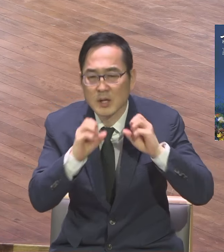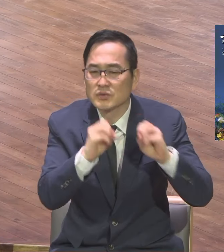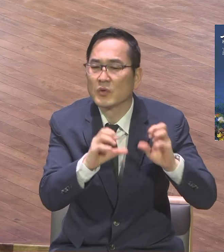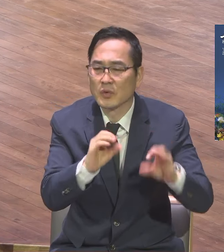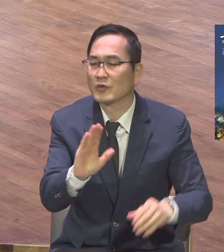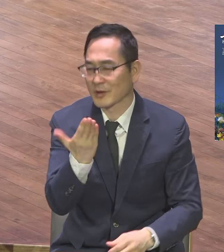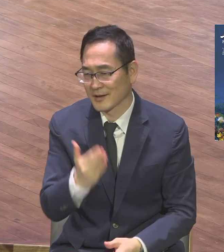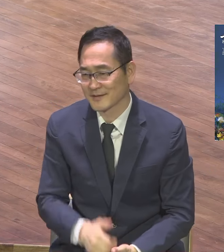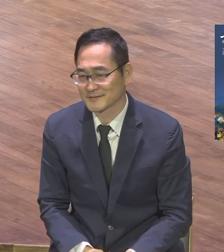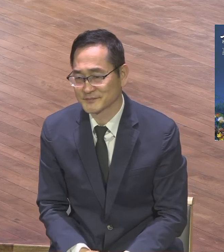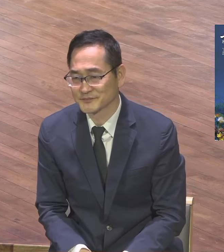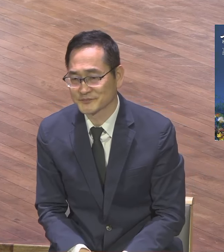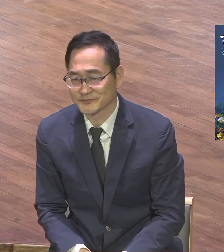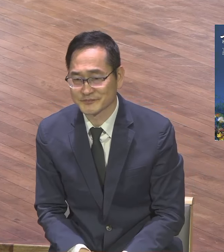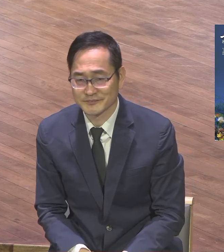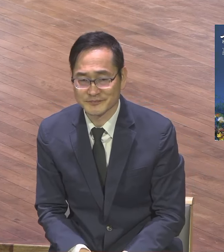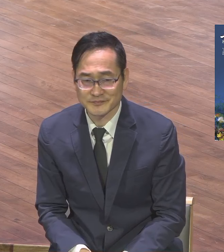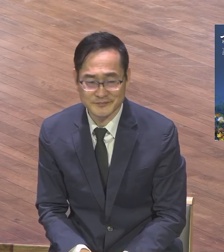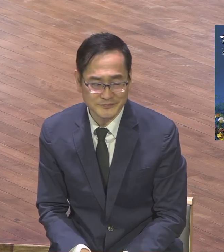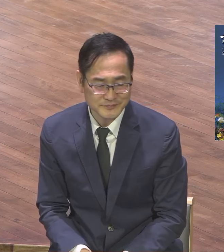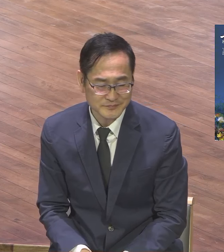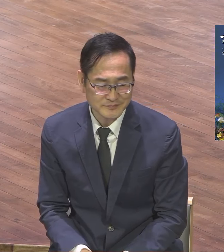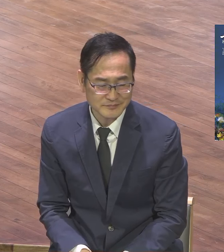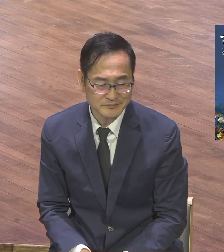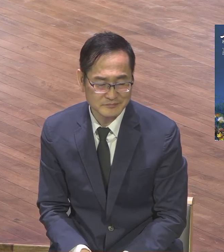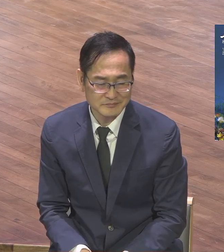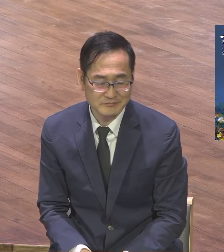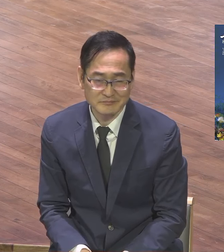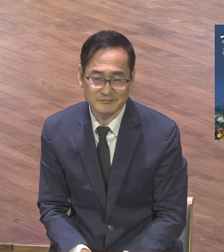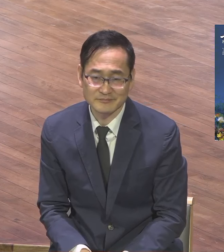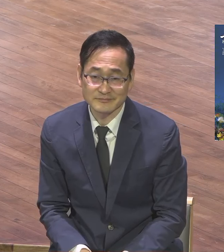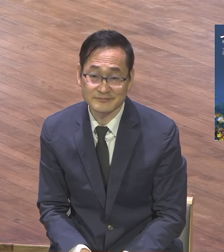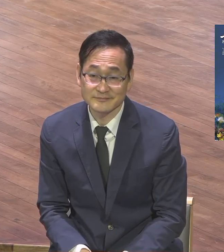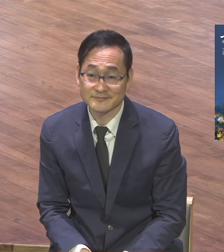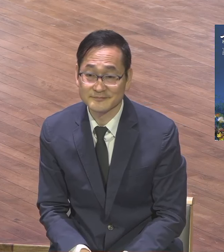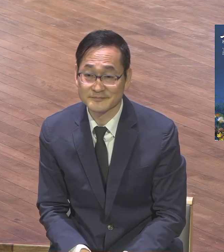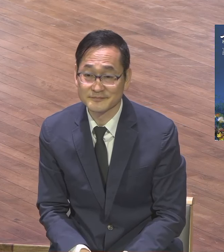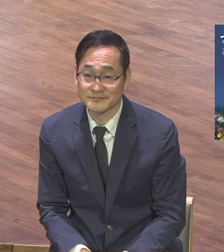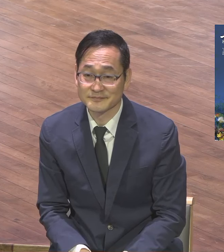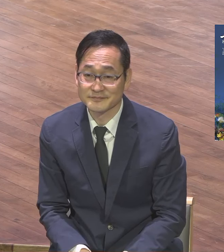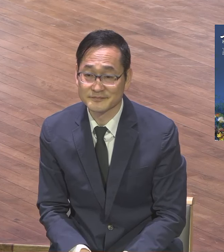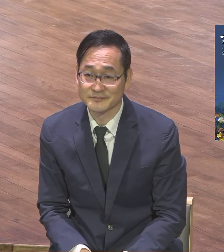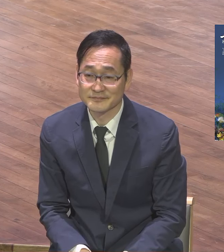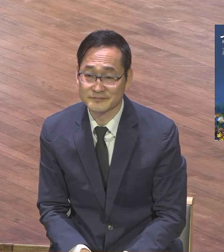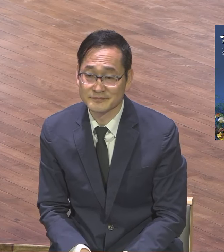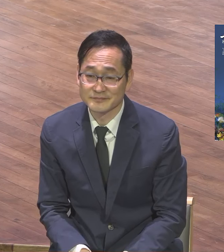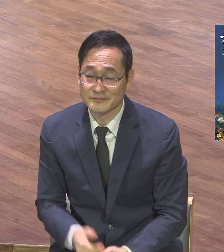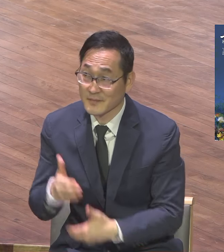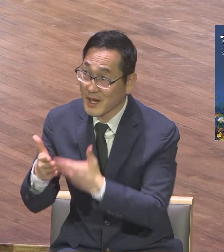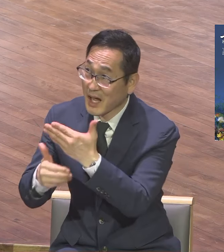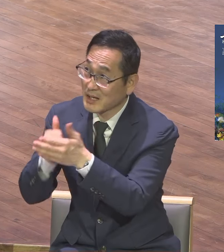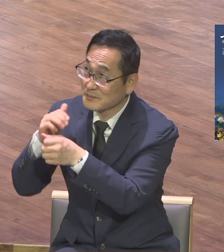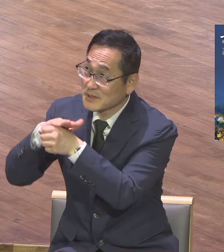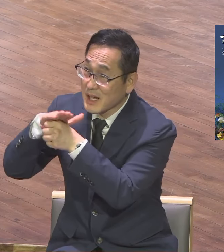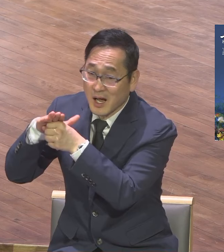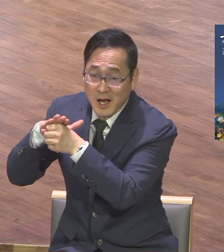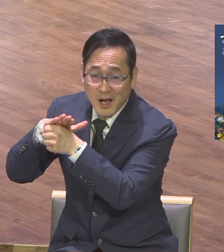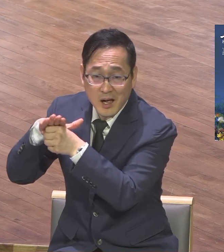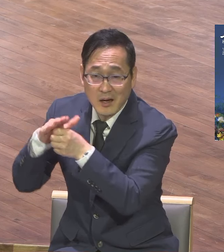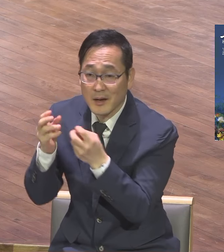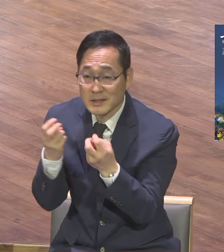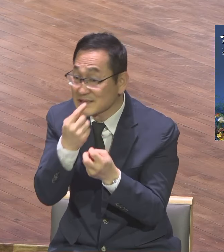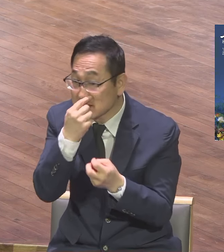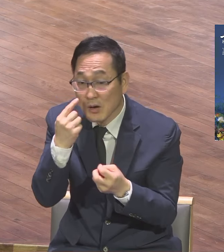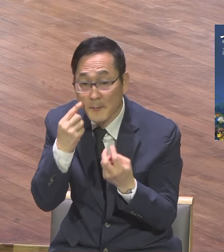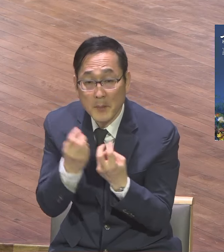바로 생명군의 삶이에요. 하나님의 사랑, 하나님의 사랑 어떻게 할 거예요? 이 사람이 하나님을 사랑하는지 안 사는지 어떻게